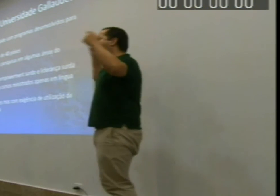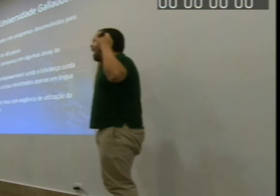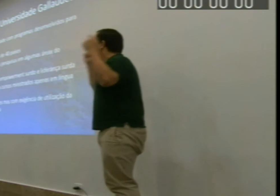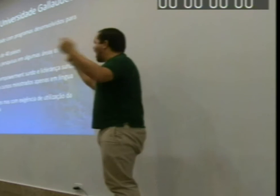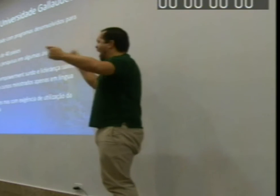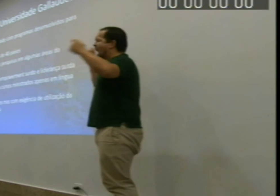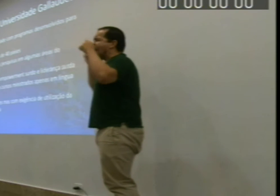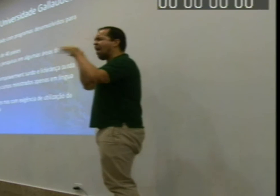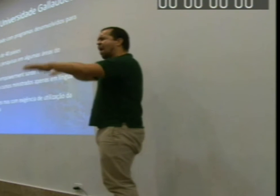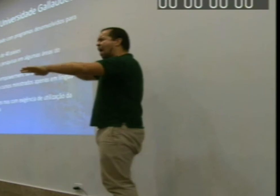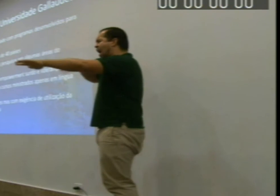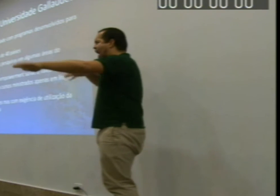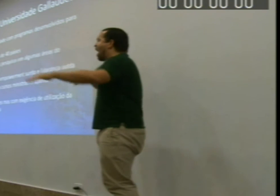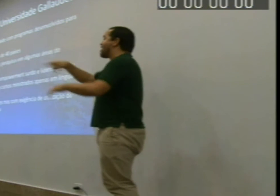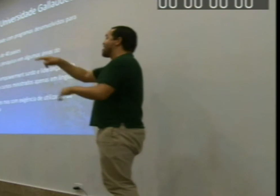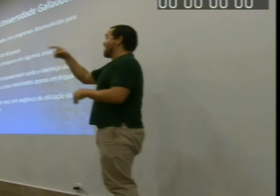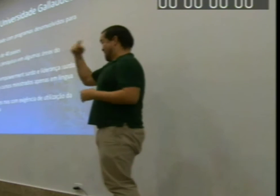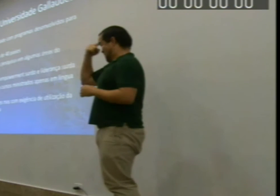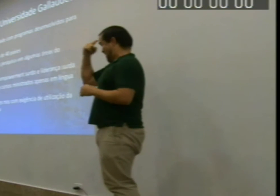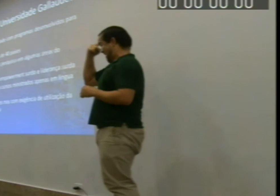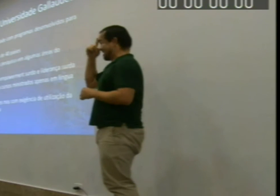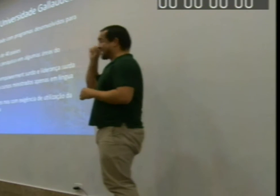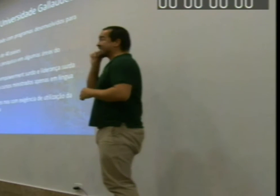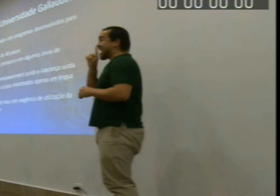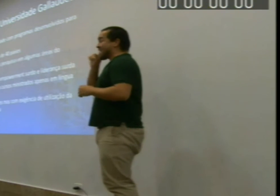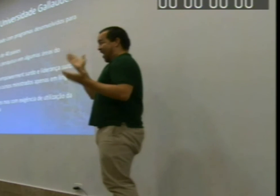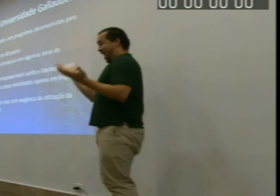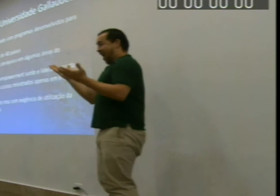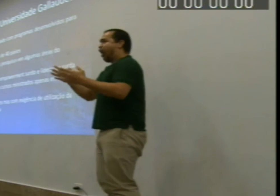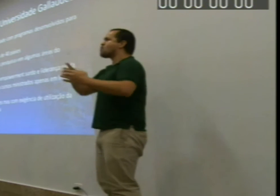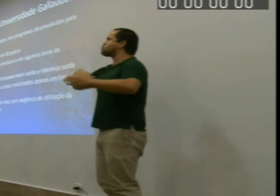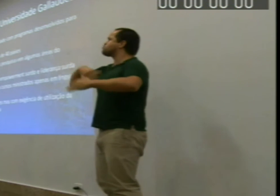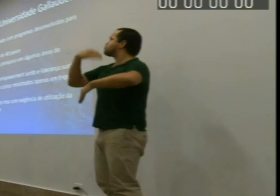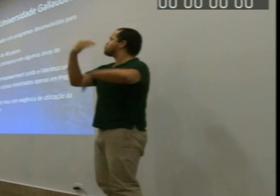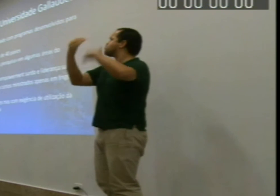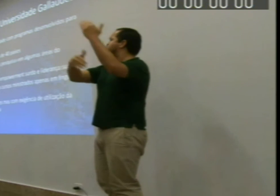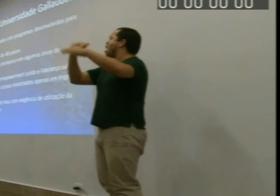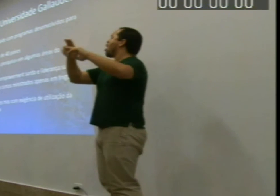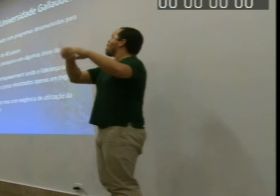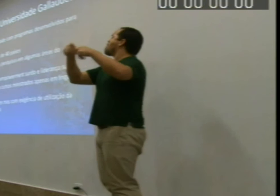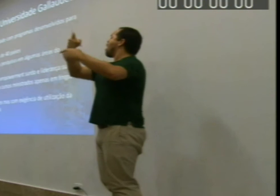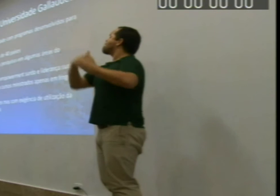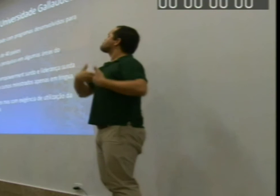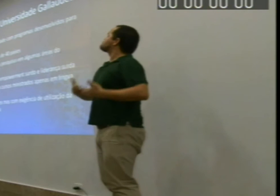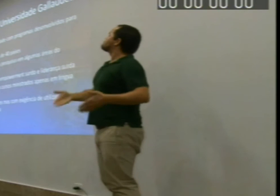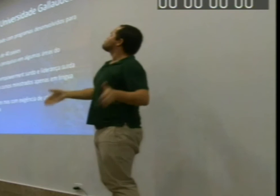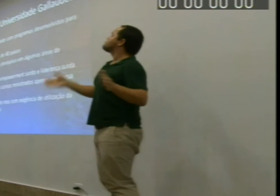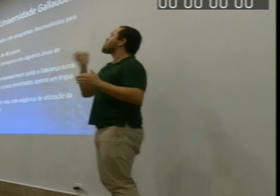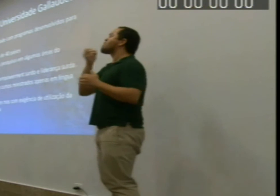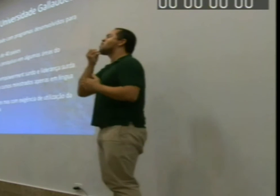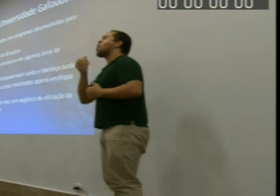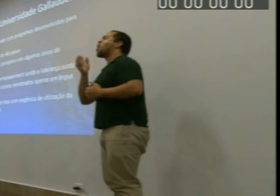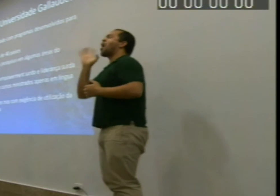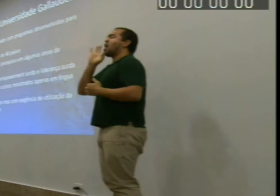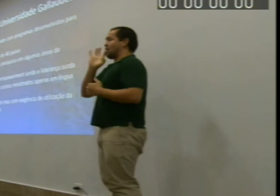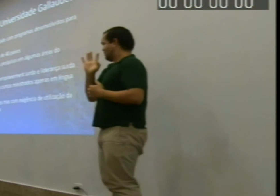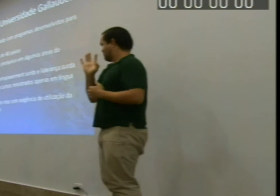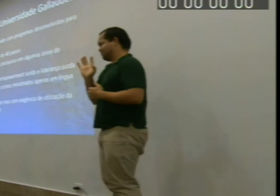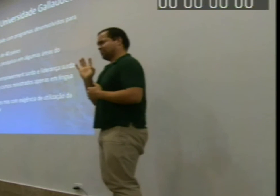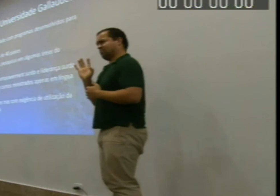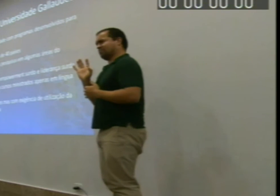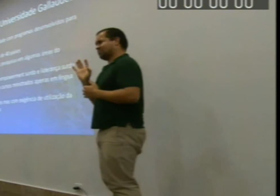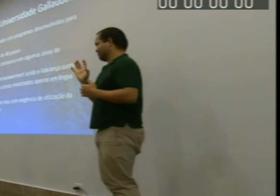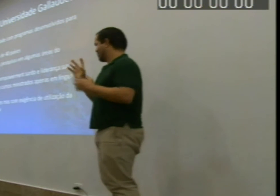os surdos eles estavam lutando eles estavam fazendo movimento Então os americanos eles perceberam que eles precisavam desenvolver